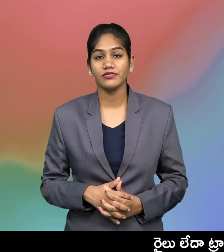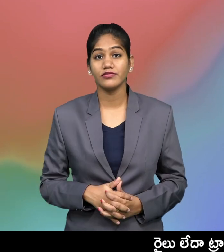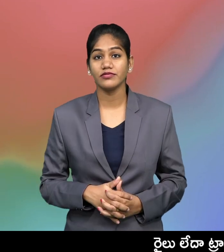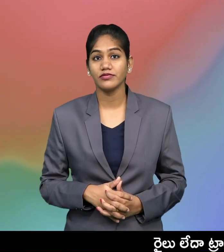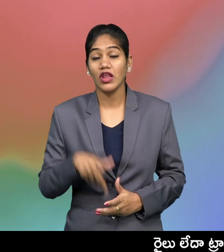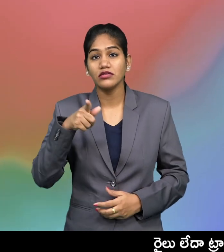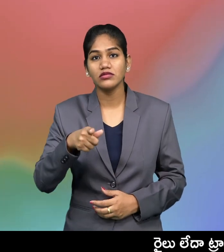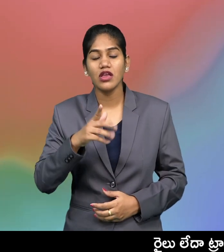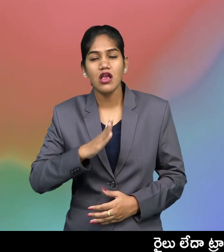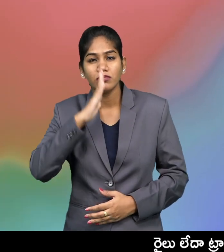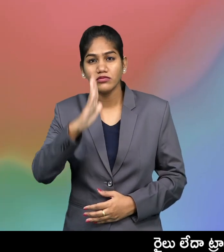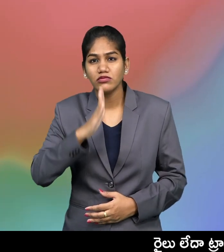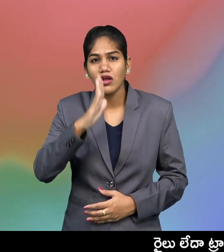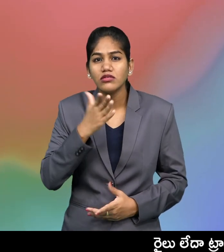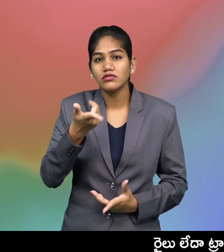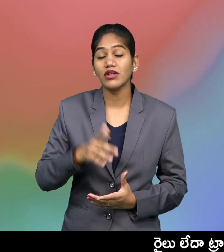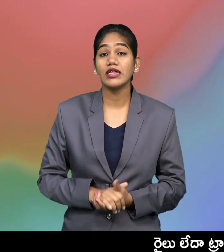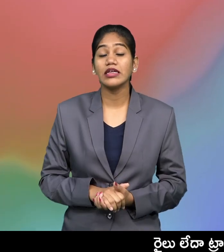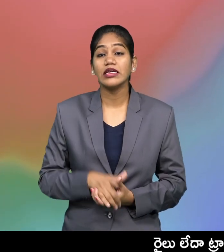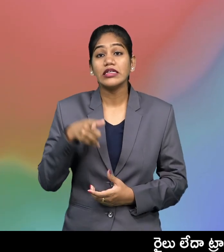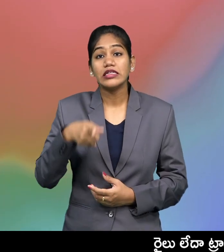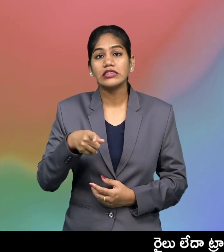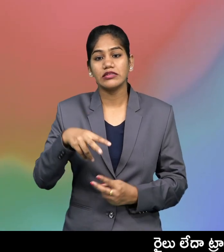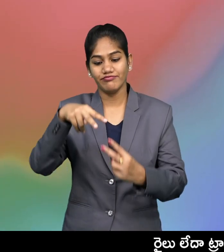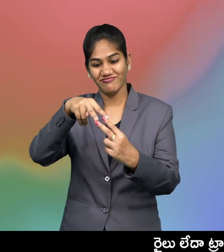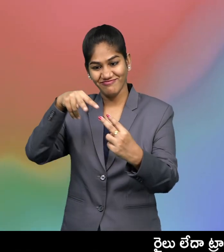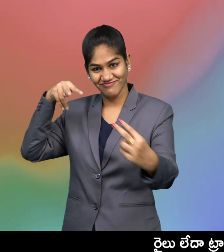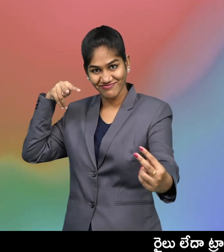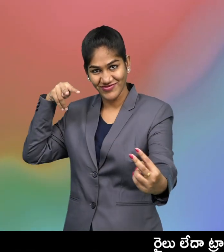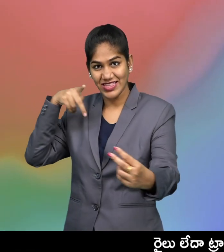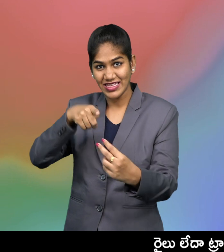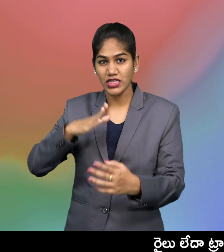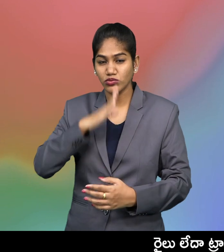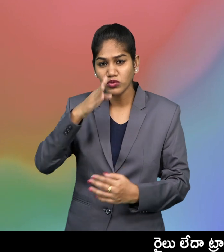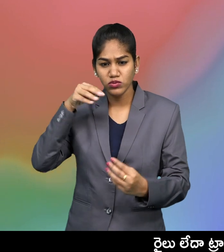రైలు లేదా ట్రామ్ పొరపాటున దాని ట్రాక్లను వదిలివేయడం.